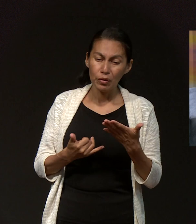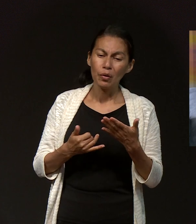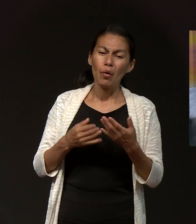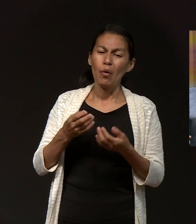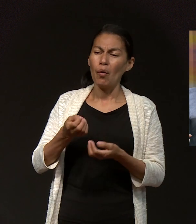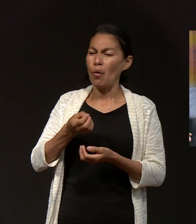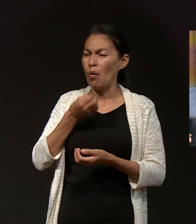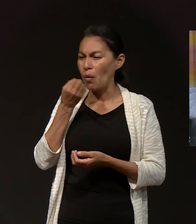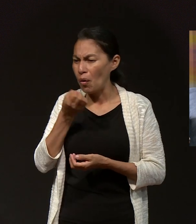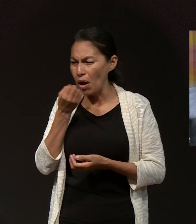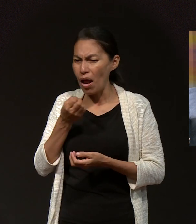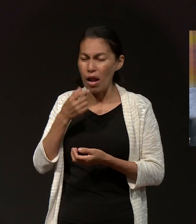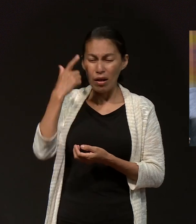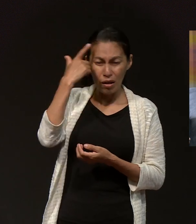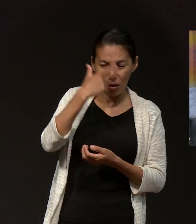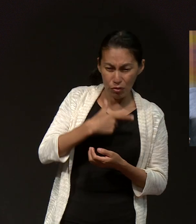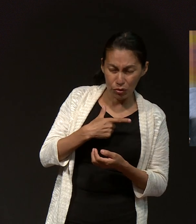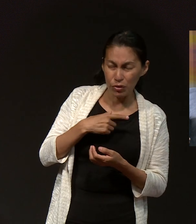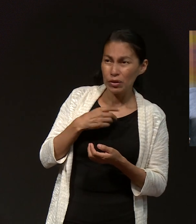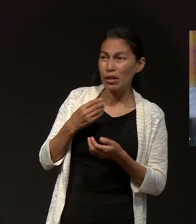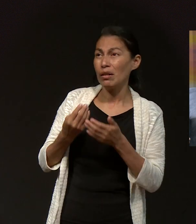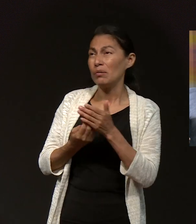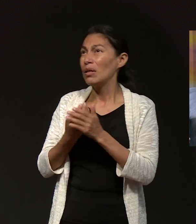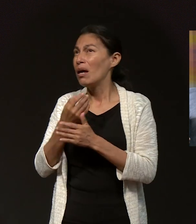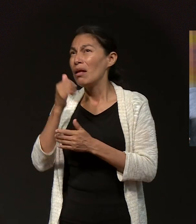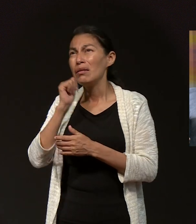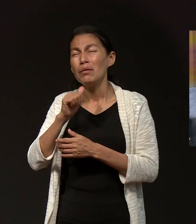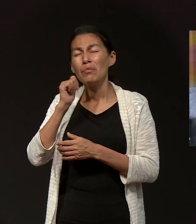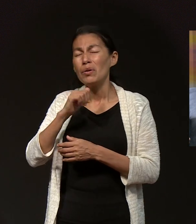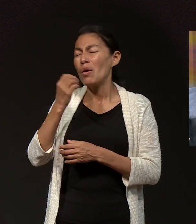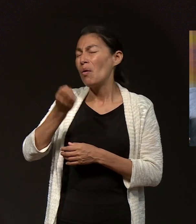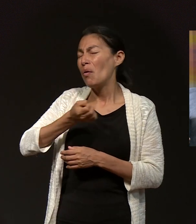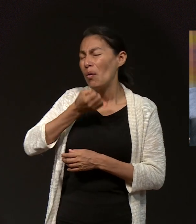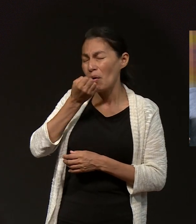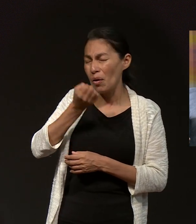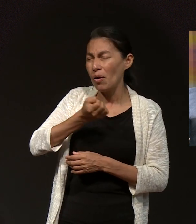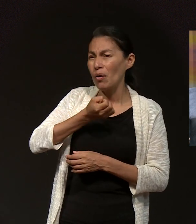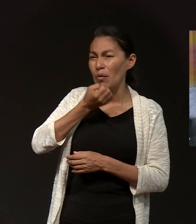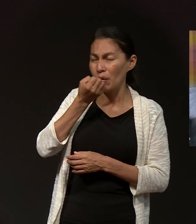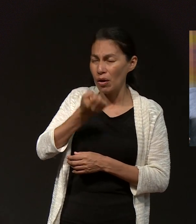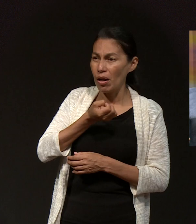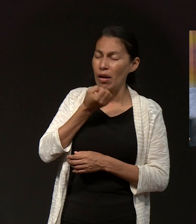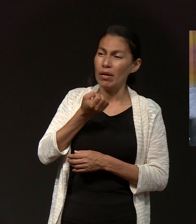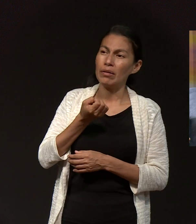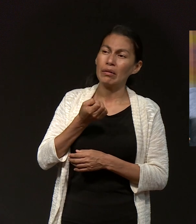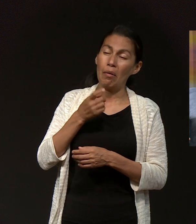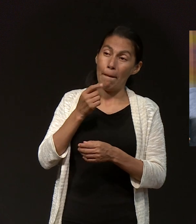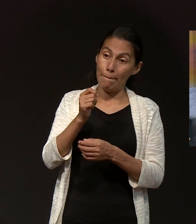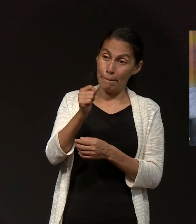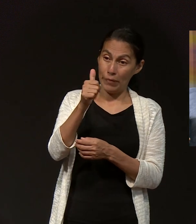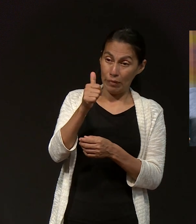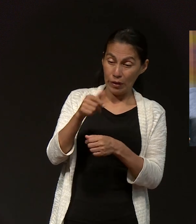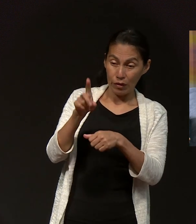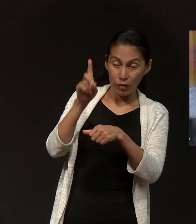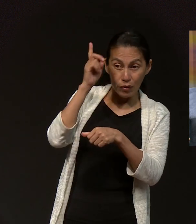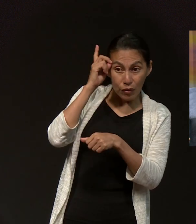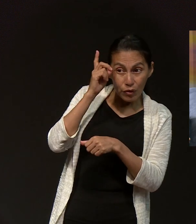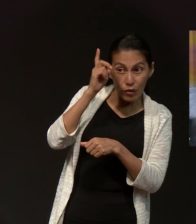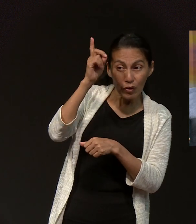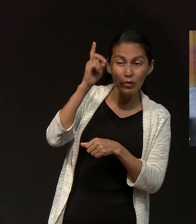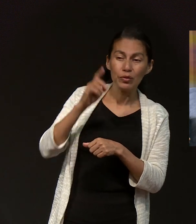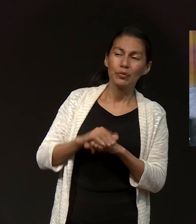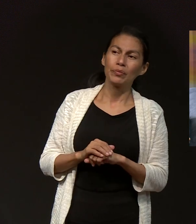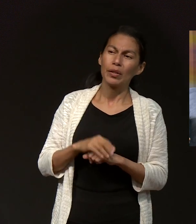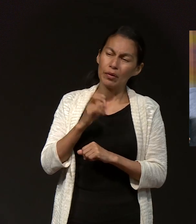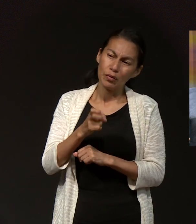terminamos, en los cultos familiares de la noche, siempre nos inculcaron esto de tener a Dios presente.